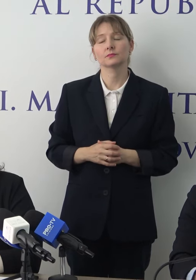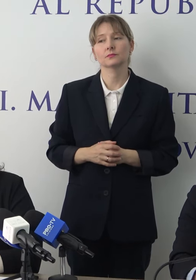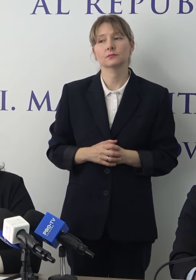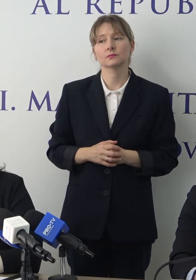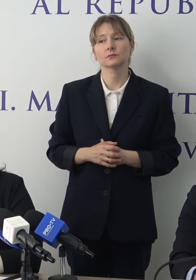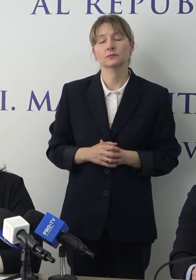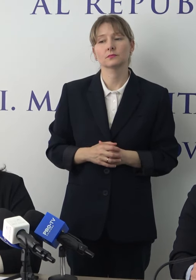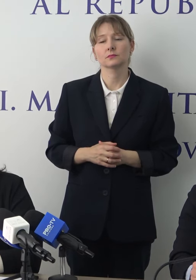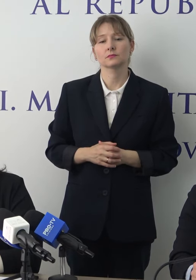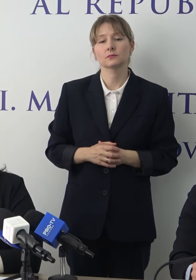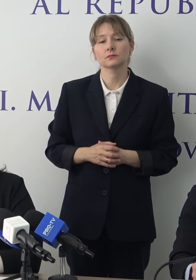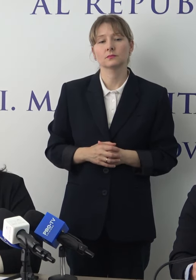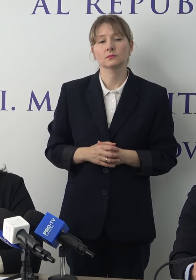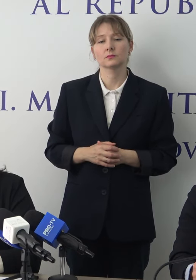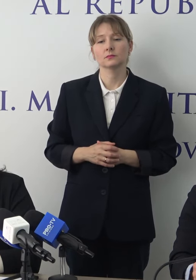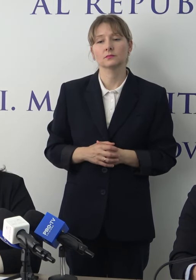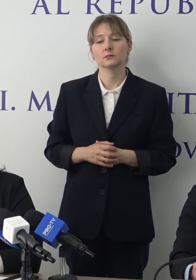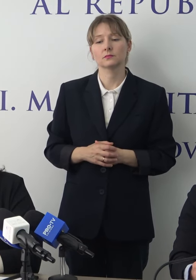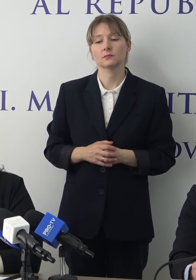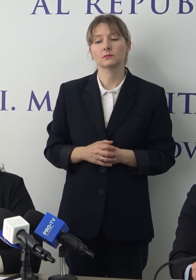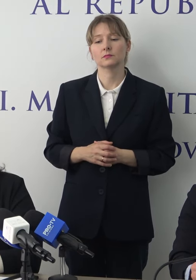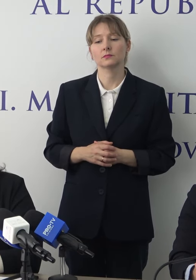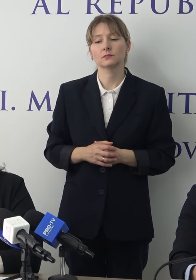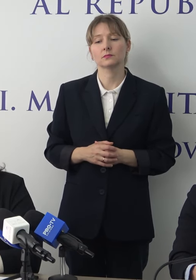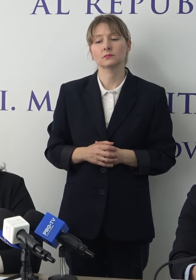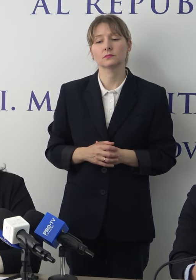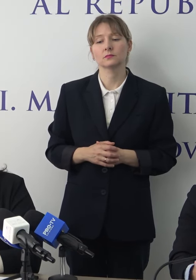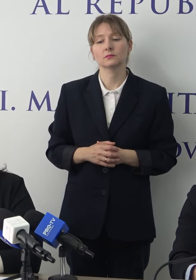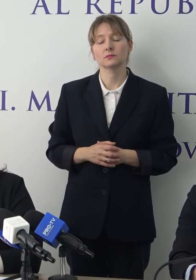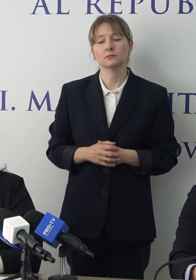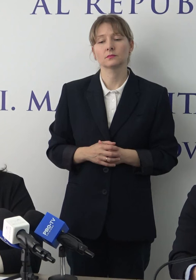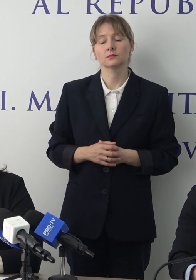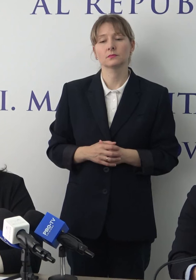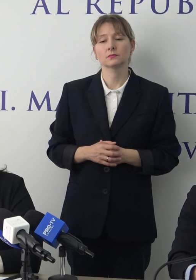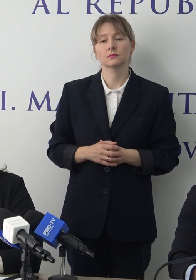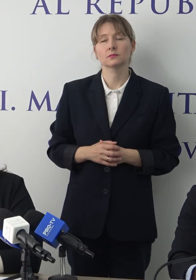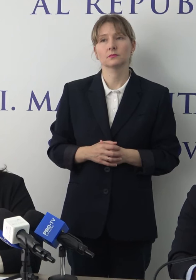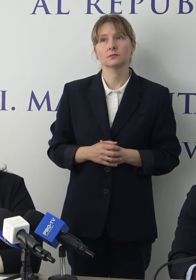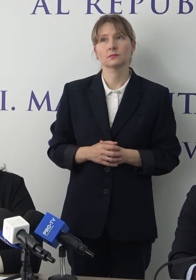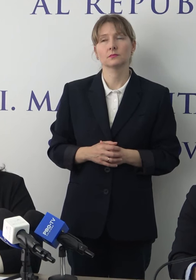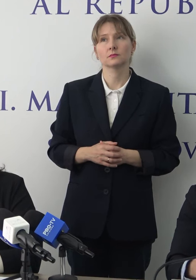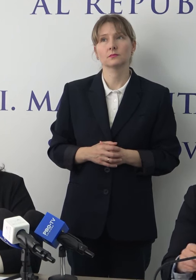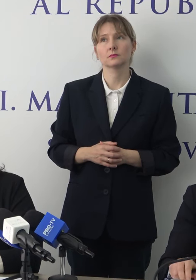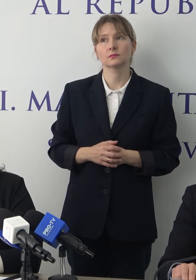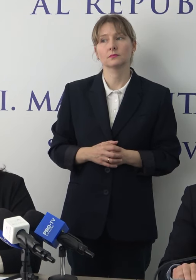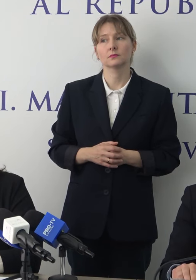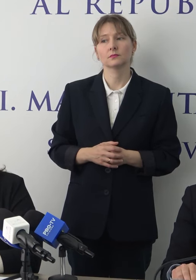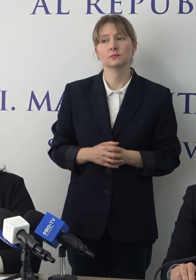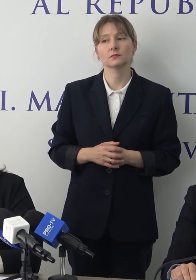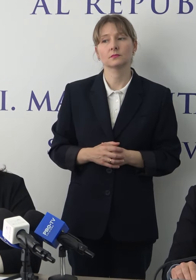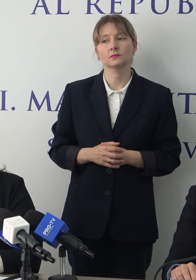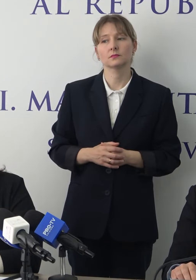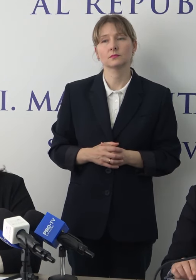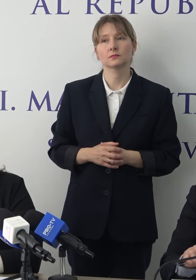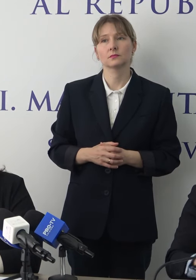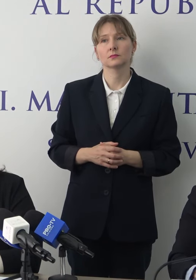Ministry since 2022, UNICEF is committed to continue its investment to strengthen the child protection system, to support the most vulnerable